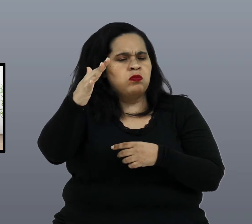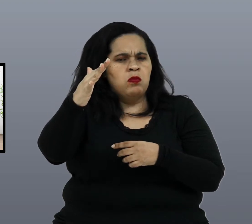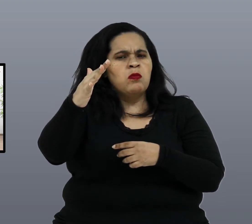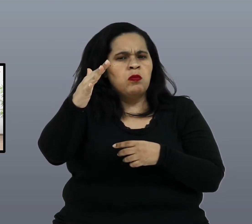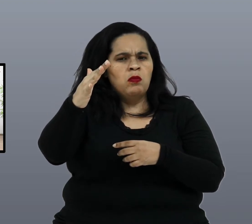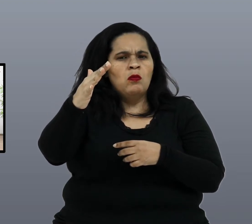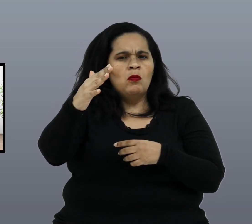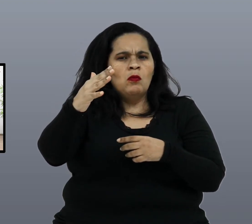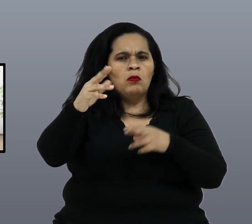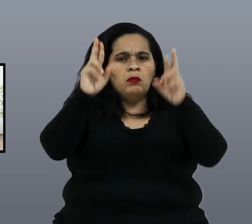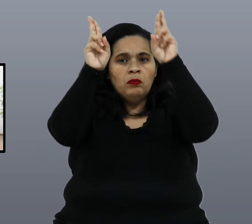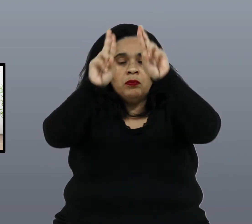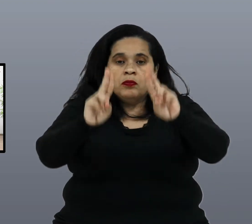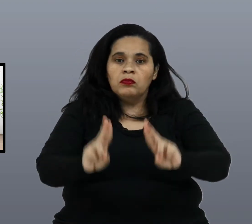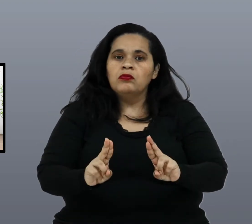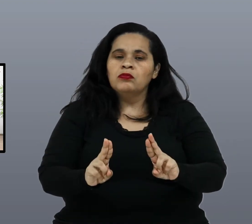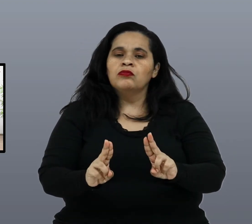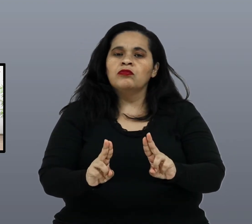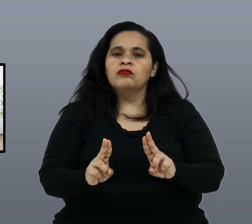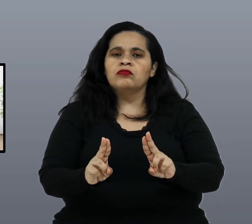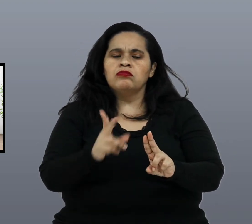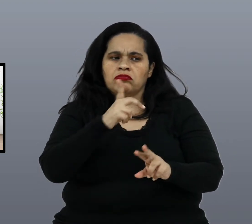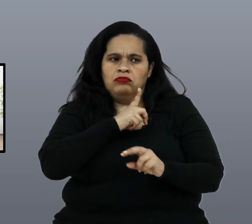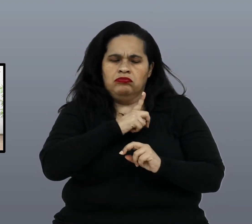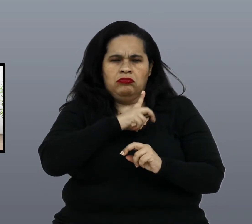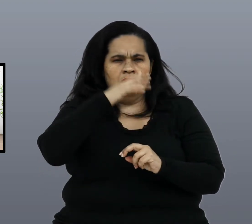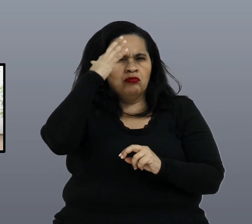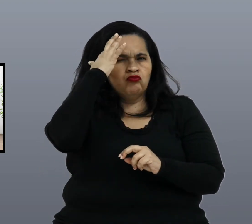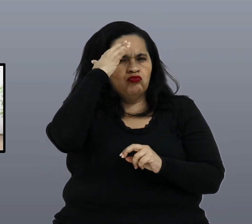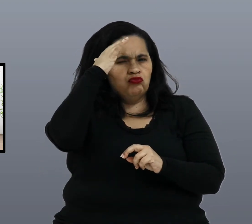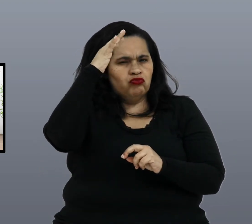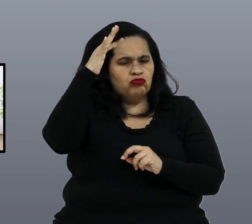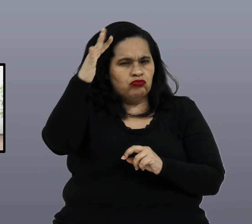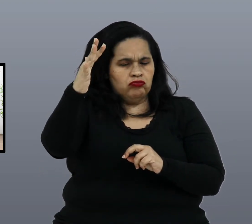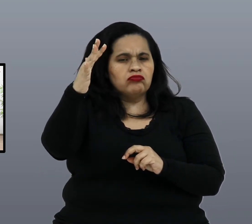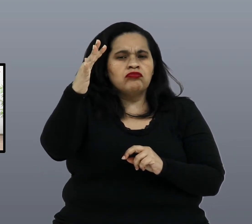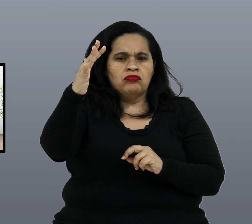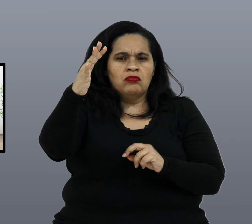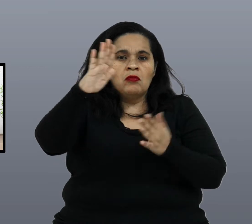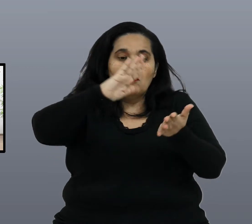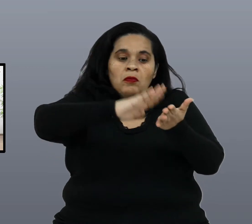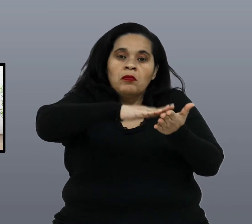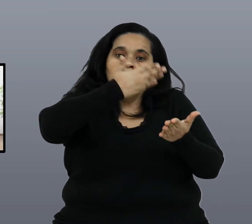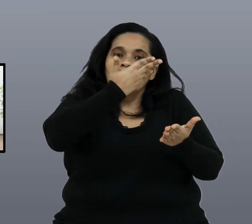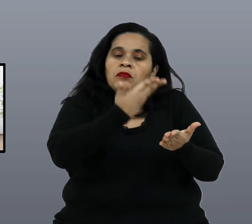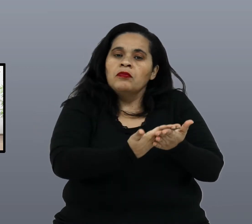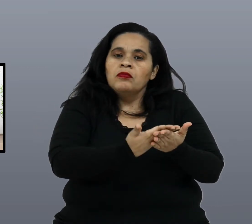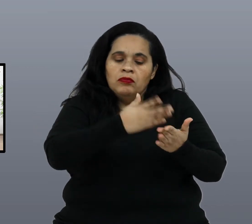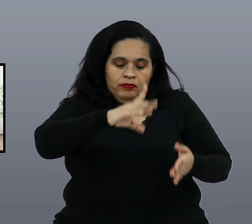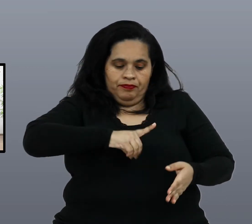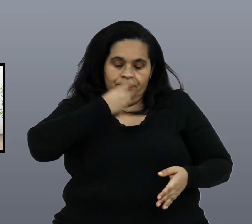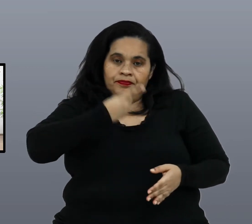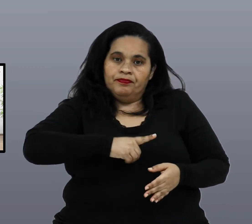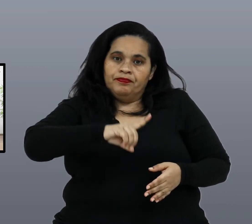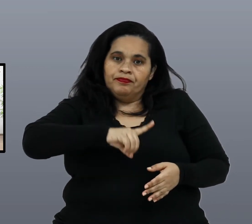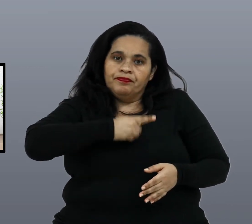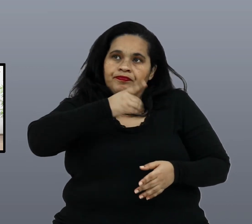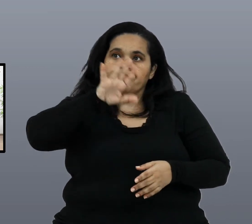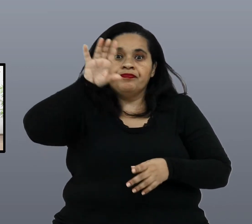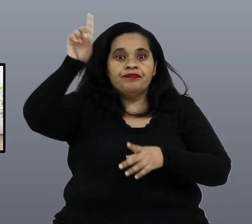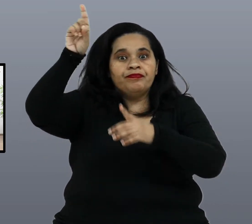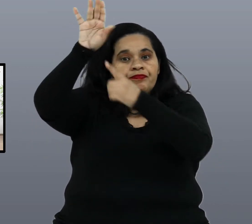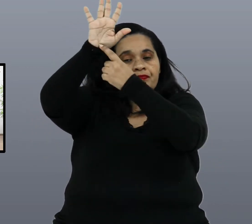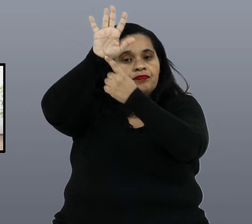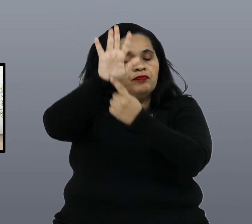do Nabucodonosor. Ele tem um sonho e, segundo a interpretação de Daniel, Deus estava mostrando para